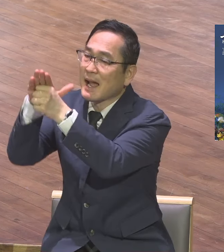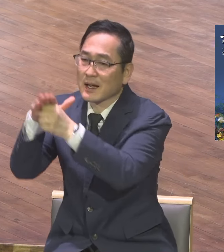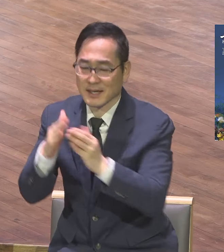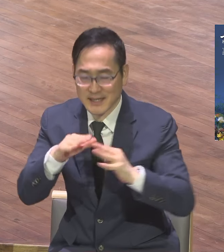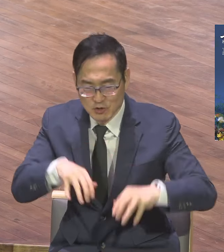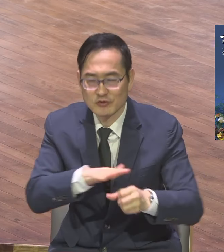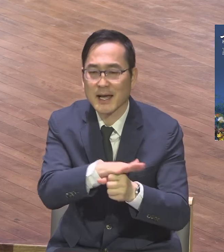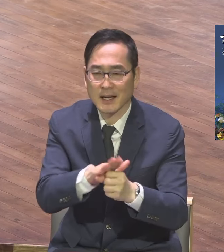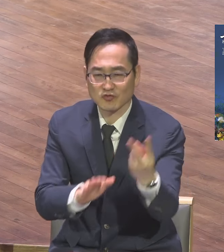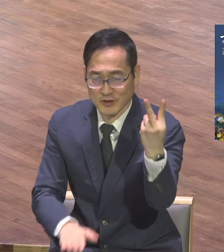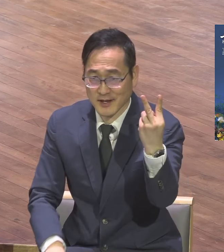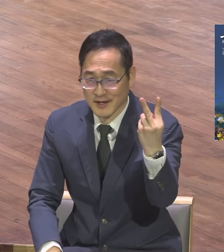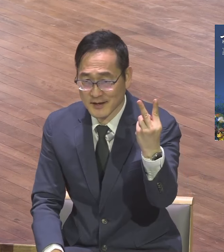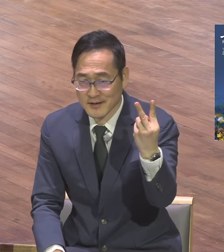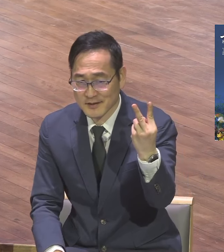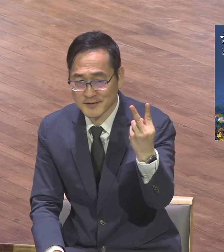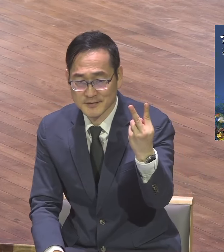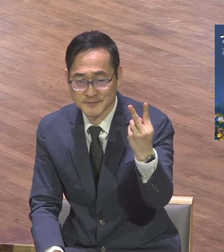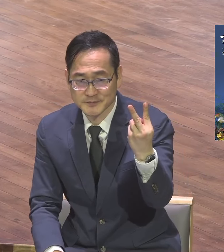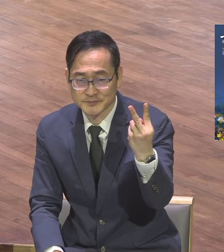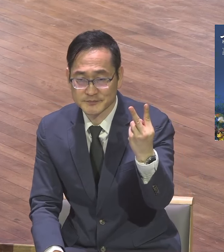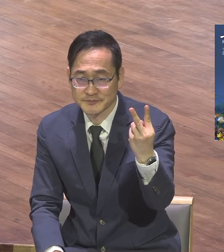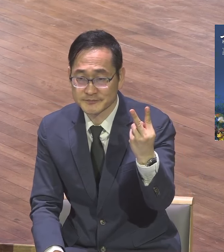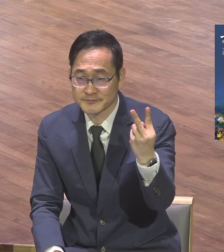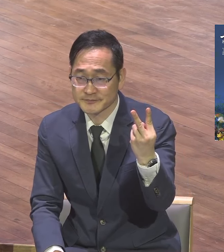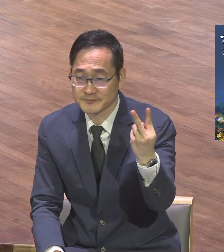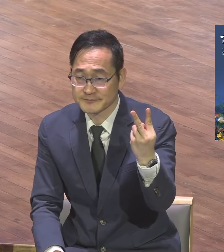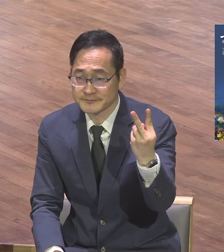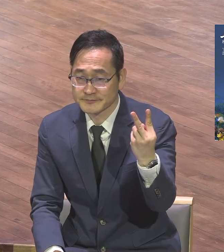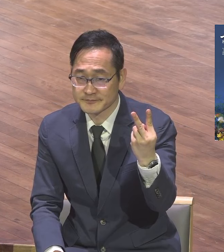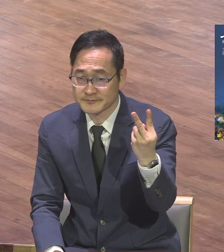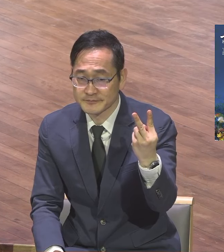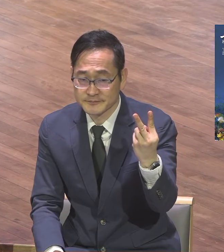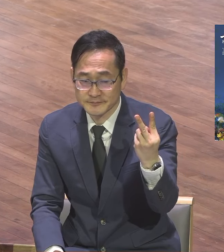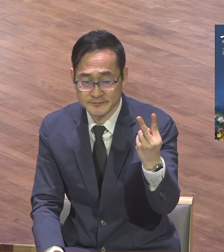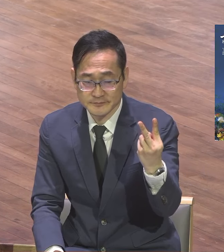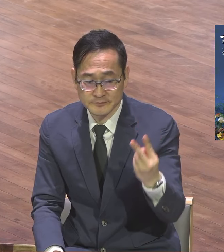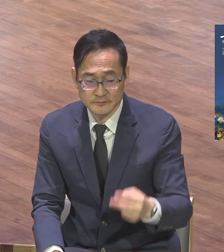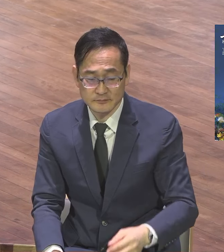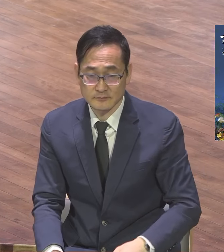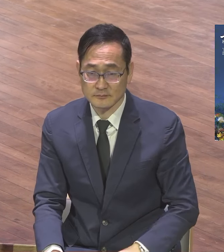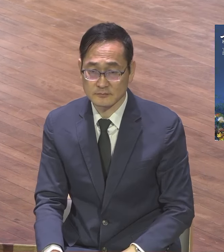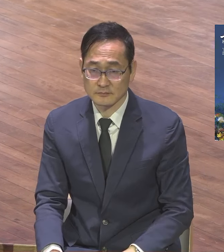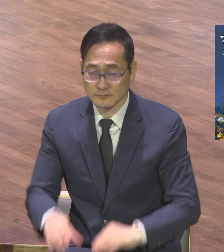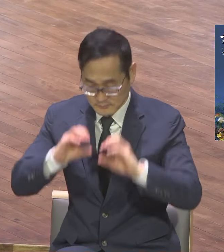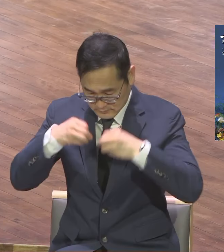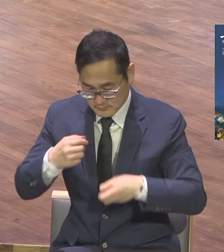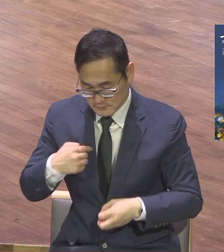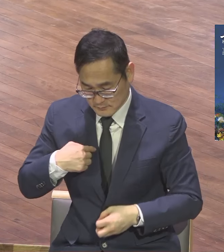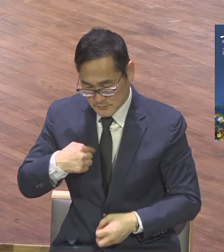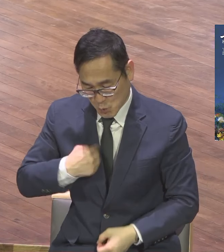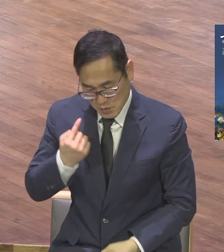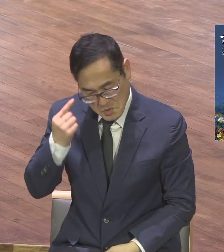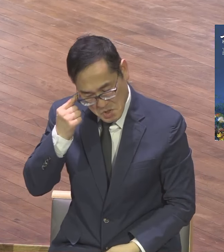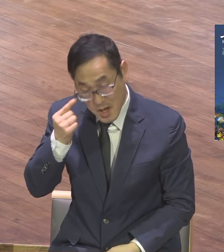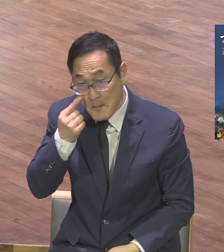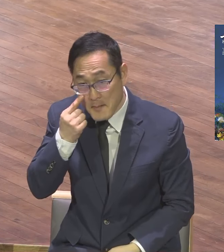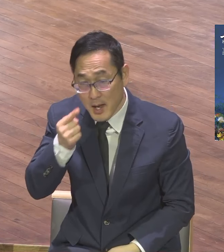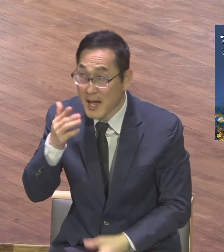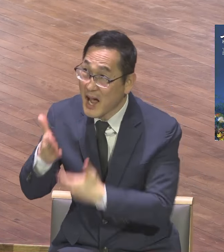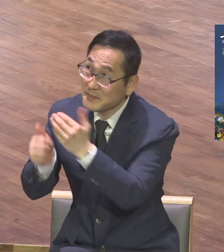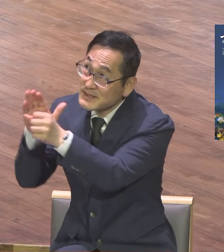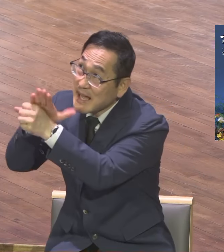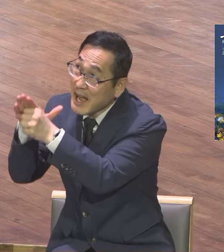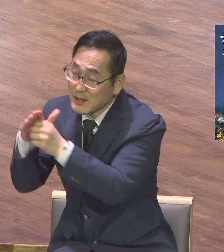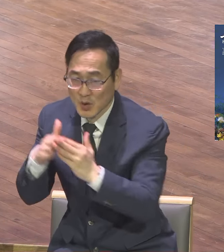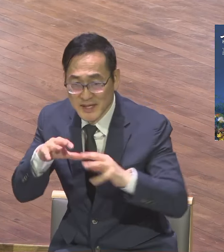사랑하고 그거예요. 자, 여러분 점검해 보세요. 내가 하나님을 정말 사랑하는지 하나님을 사랑하고